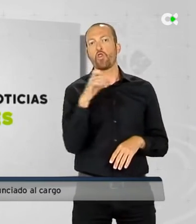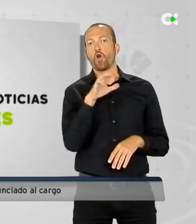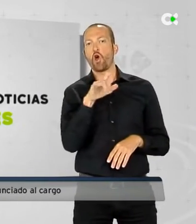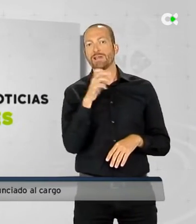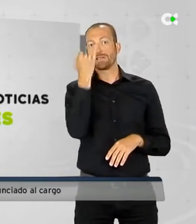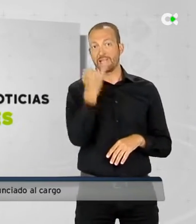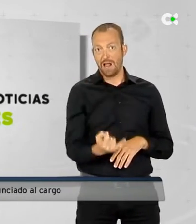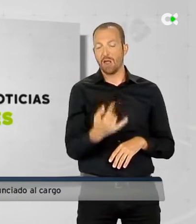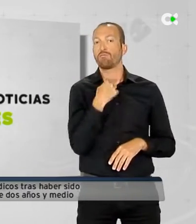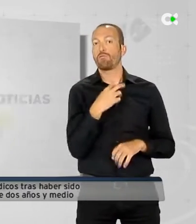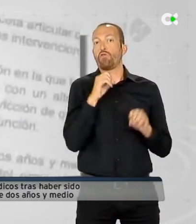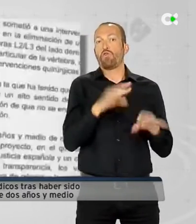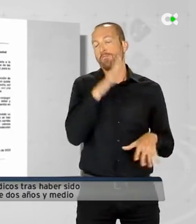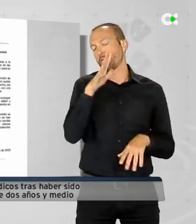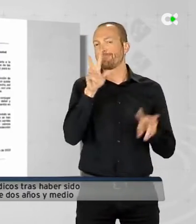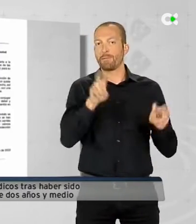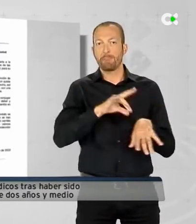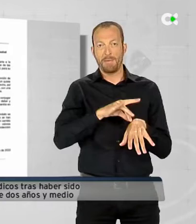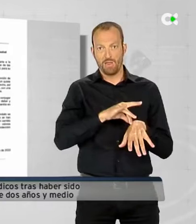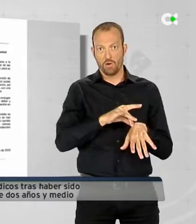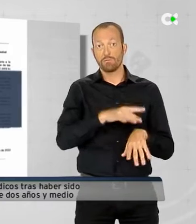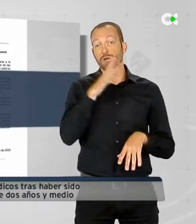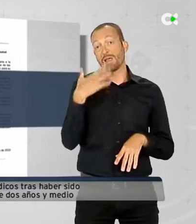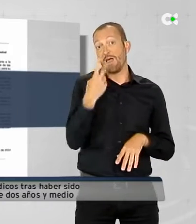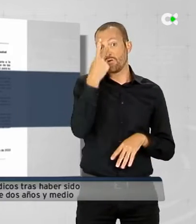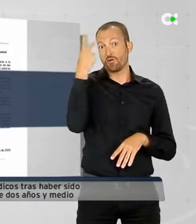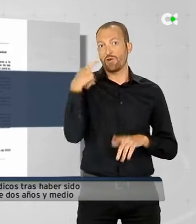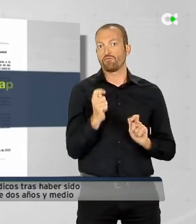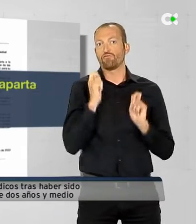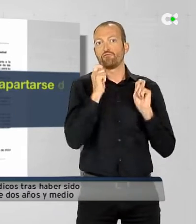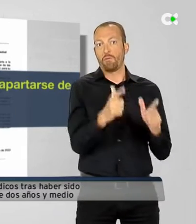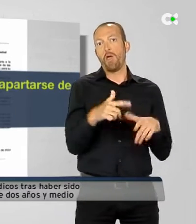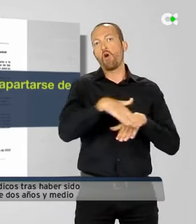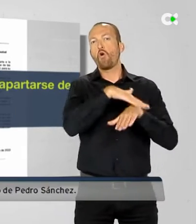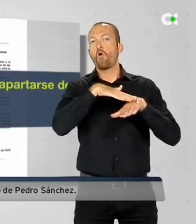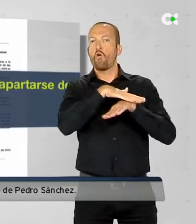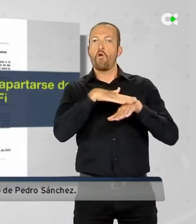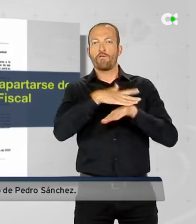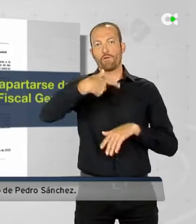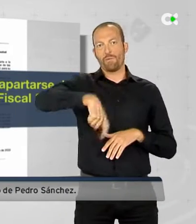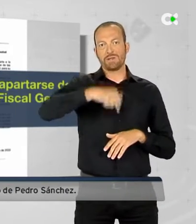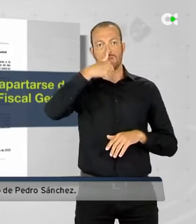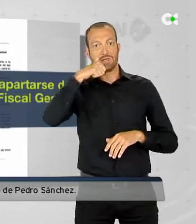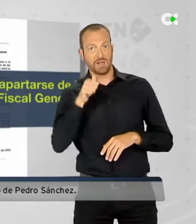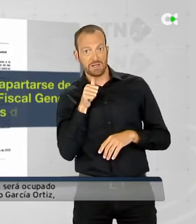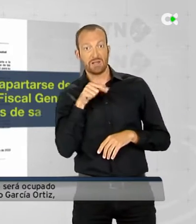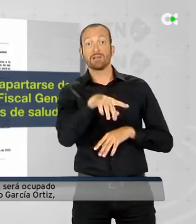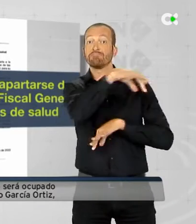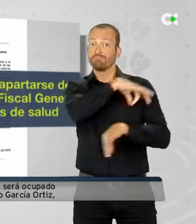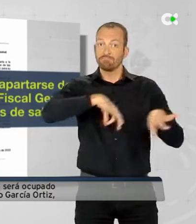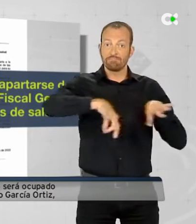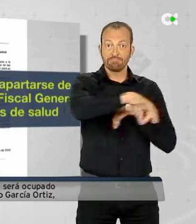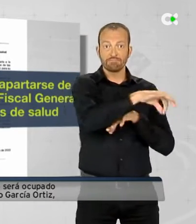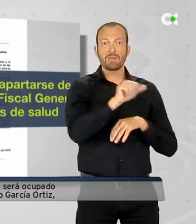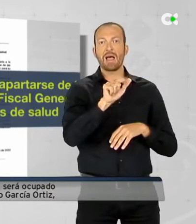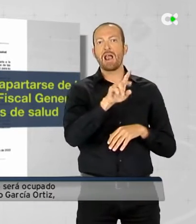renunciado al cargo por motivos médicos tras haber sido nombrada hace 2 años y medio por el gobierno de Pedro Sánchez. Su puesto será ocupado